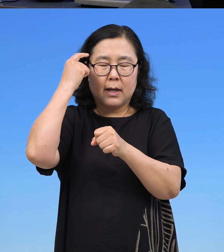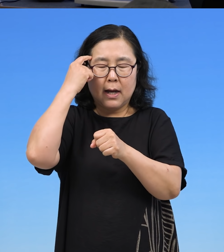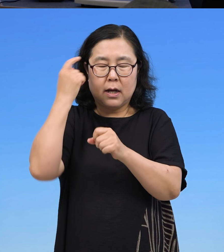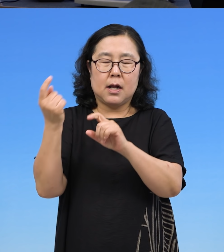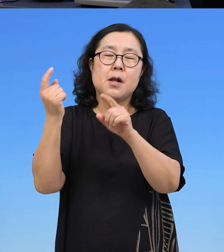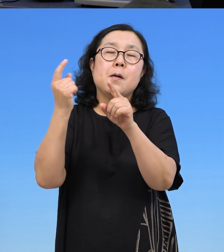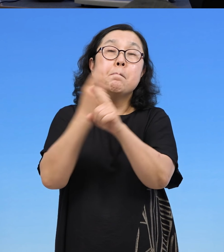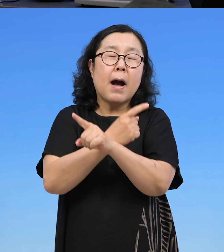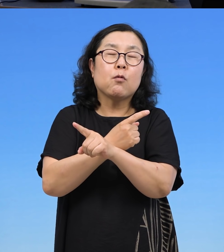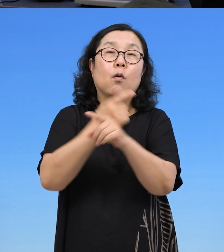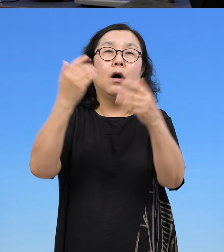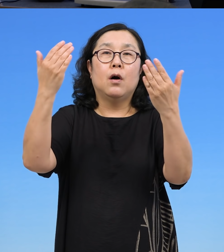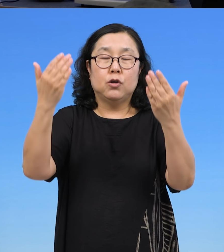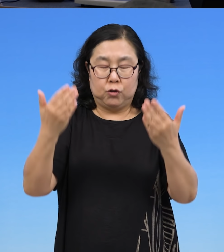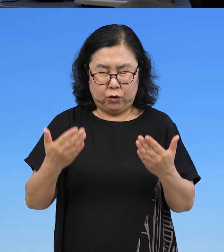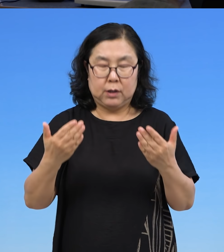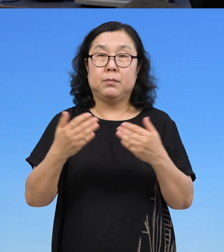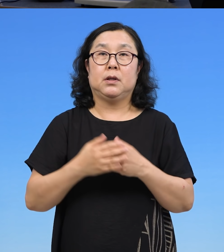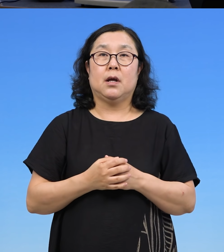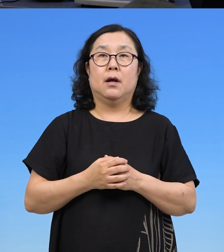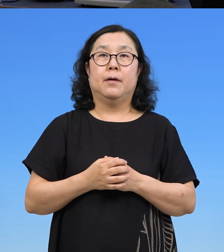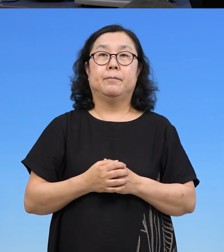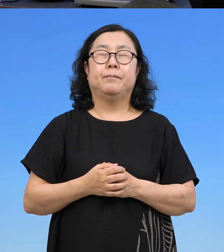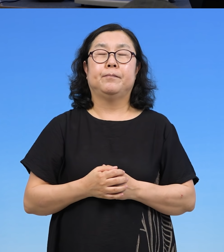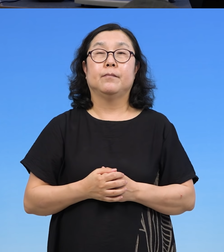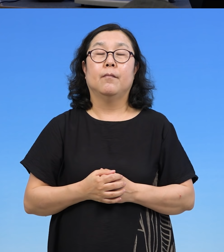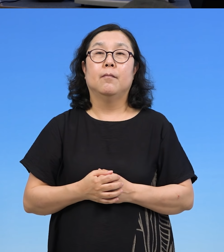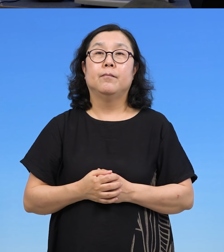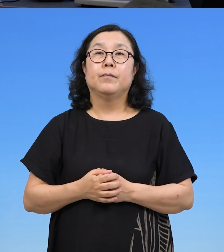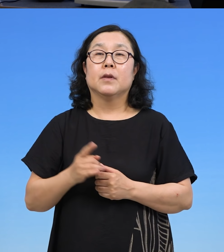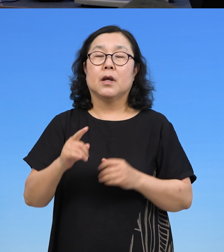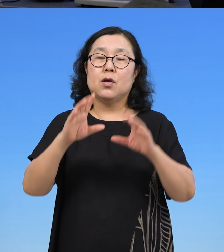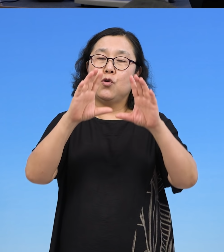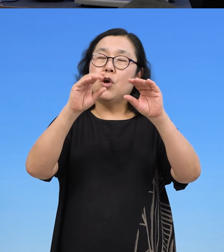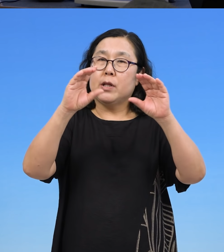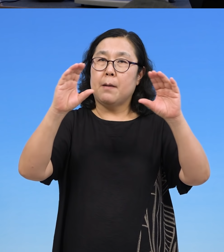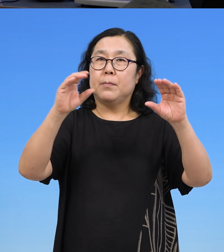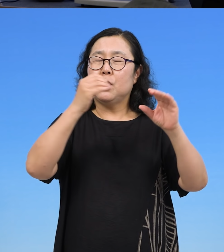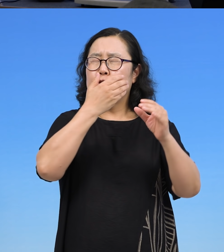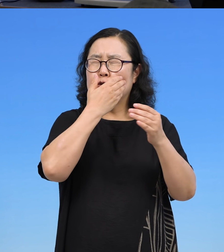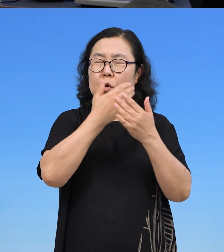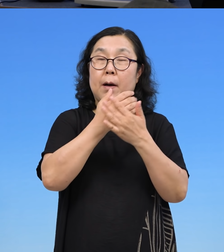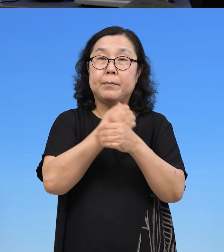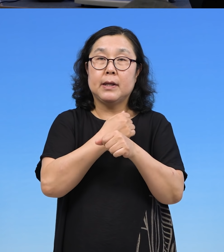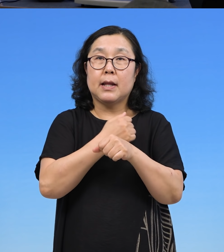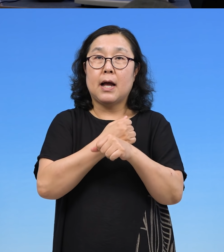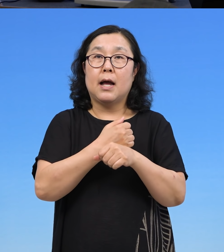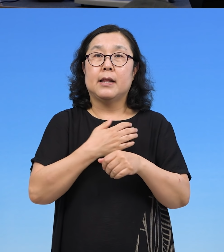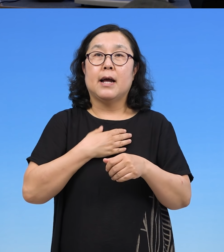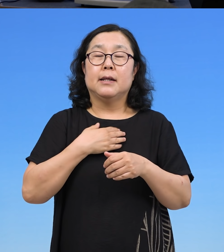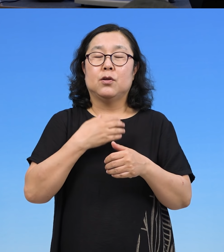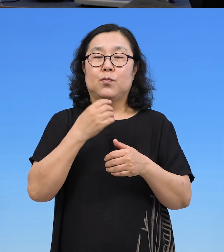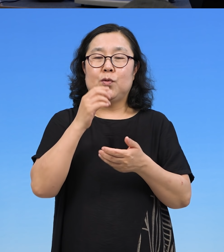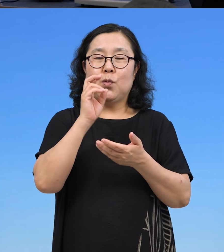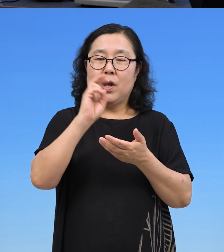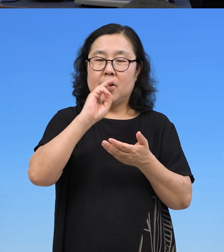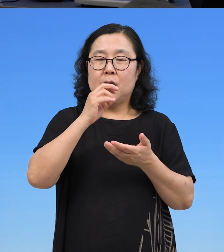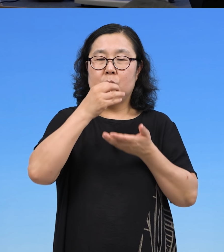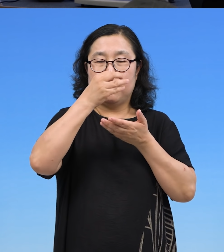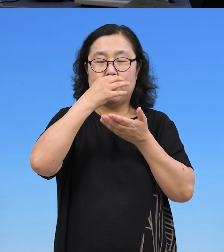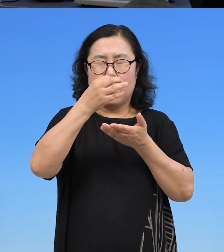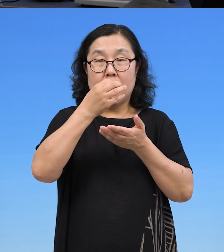않으면 바다 위를 걷게 하는 하나님의 능력에 대한 확신이 생기는 거예요 이 유연함 아닙니까 사실 이걸 제가 불러야